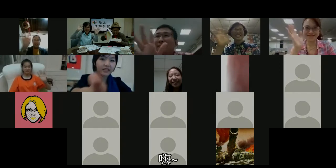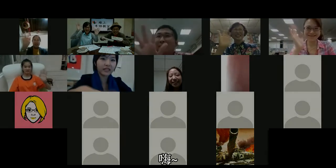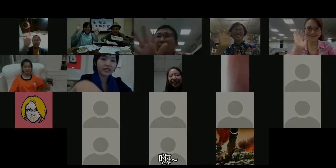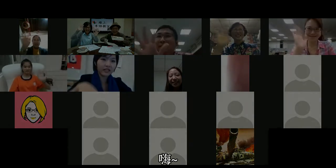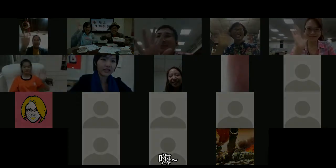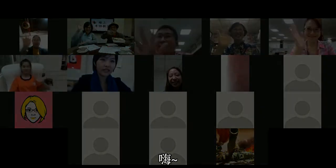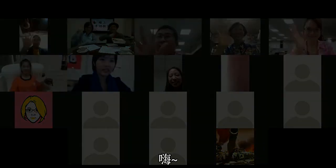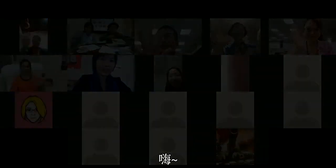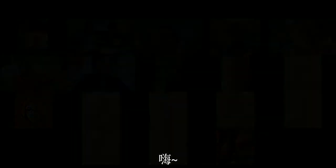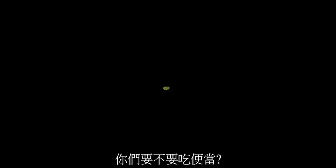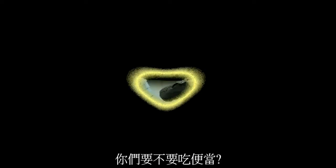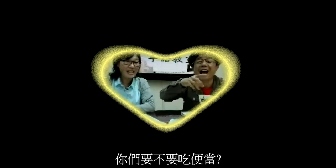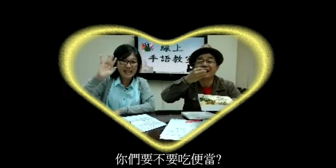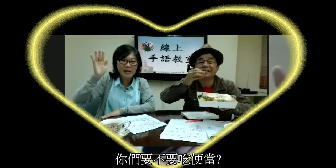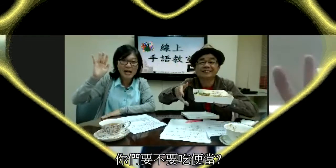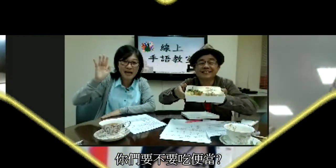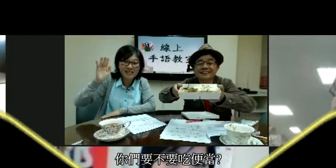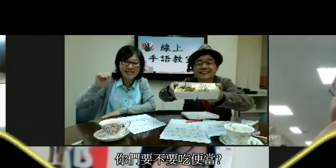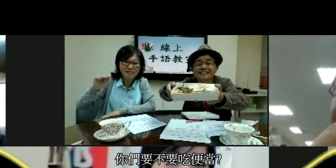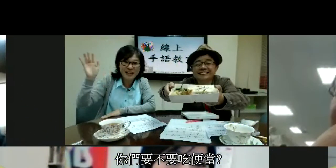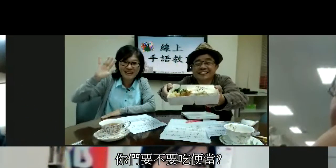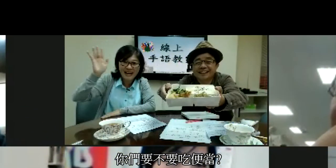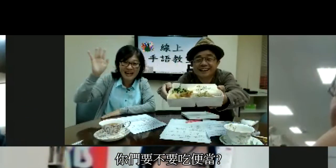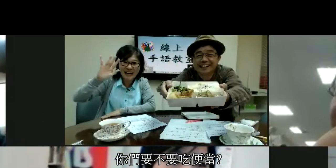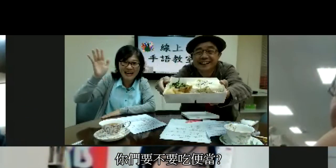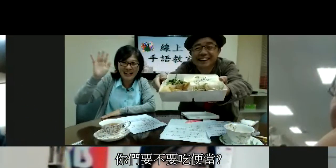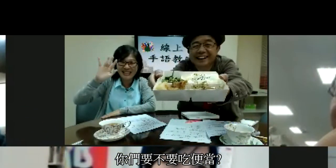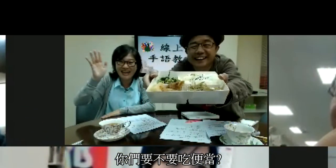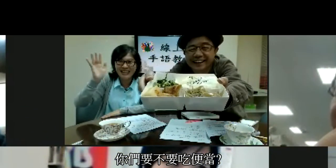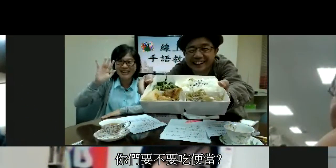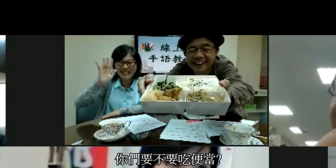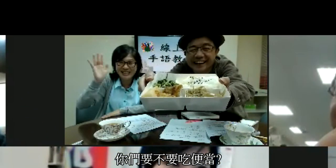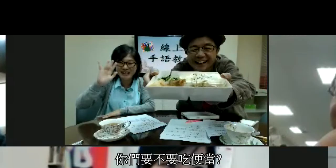嗨，你们要不要吃便当？